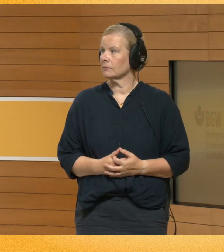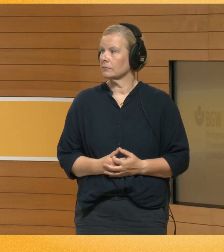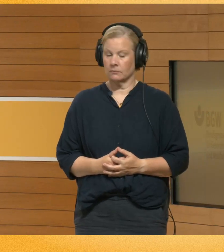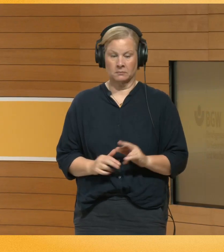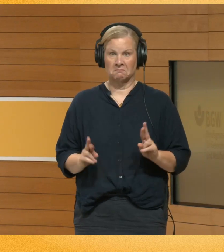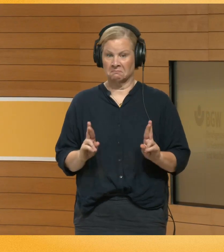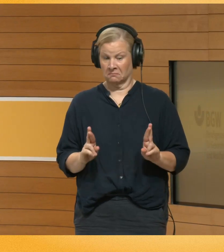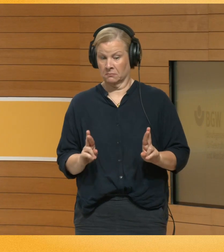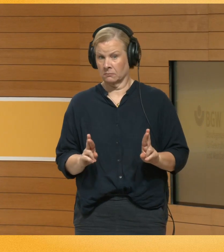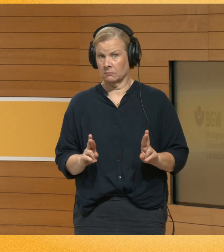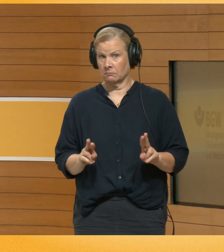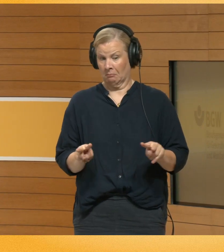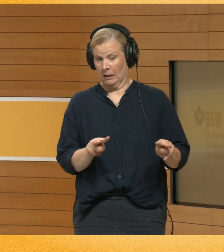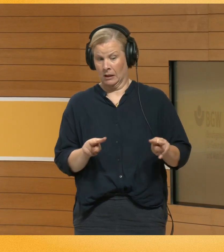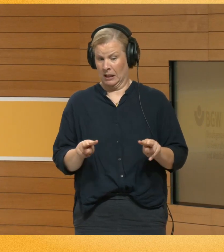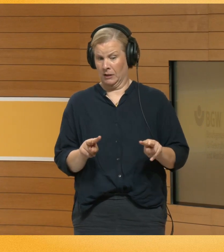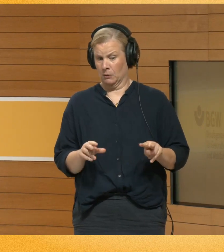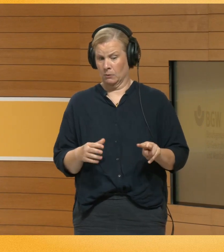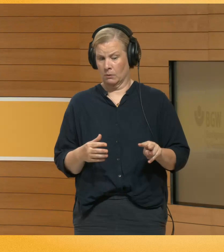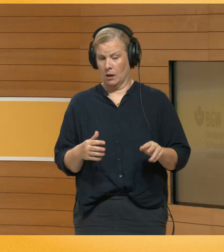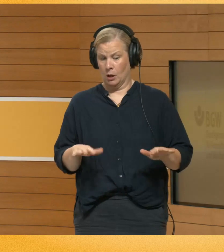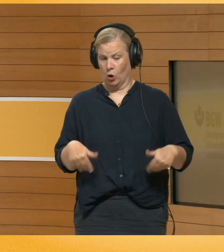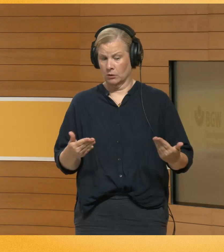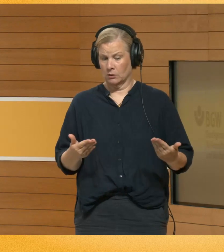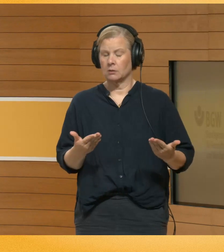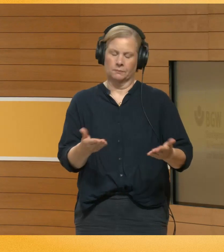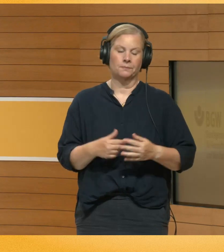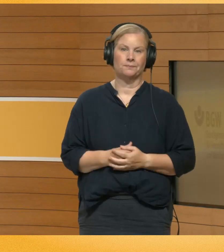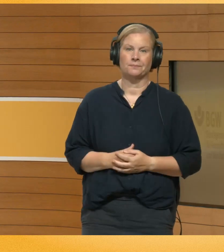I hope that this works. Nochmal.